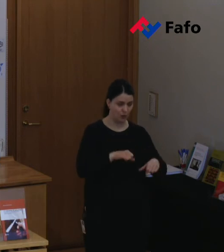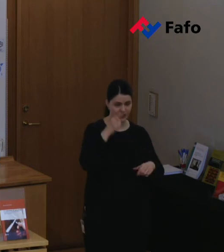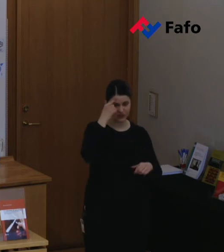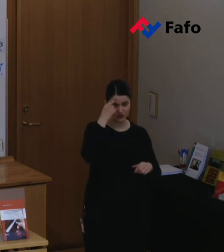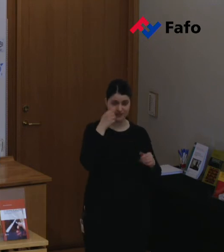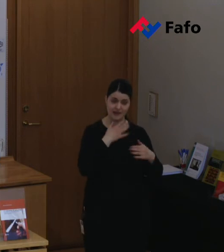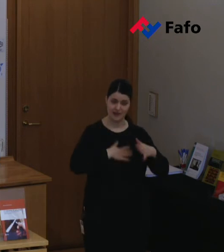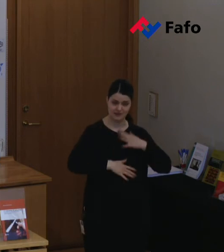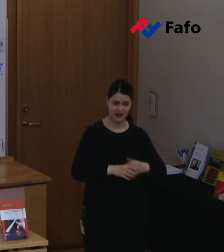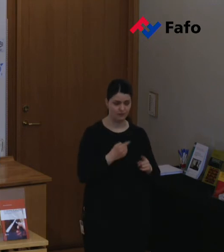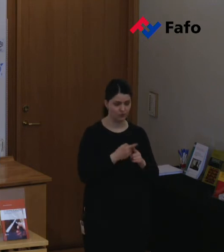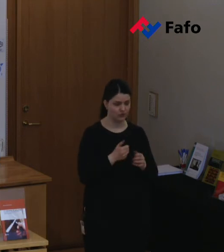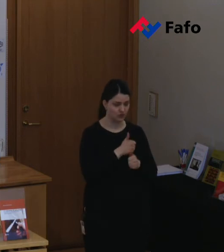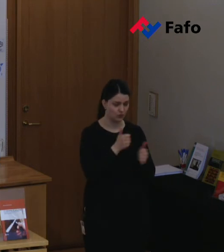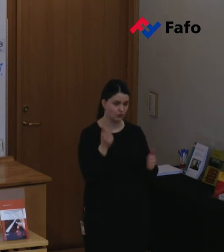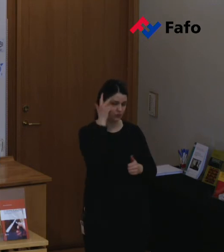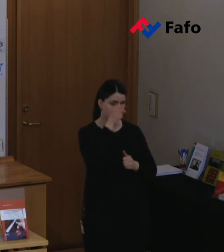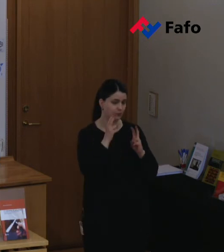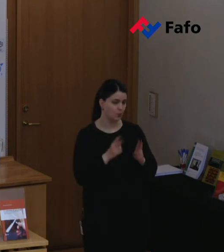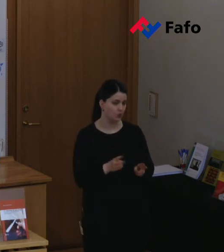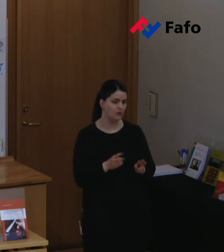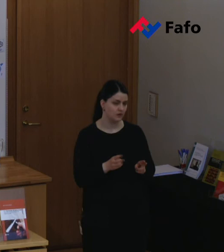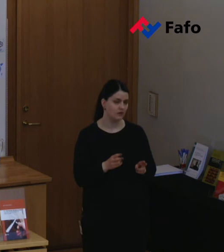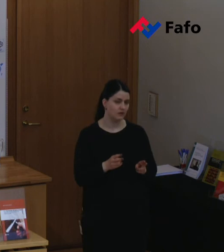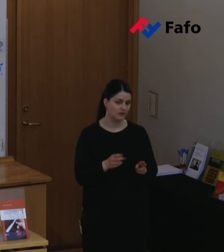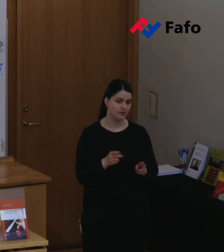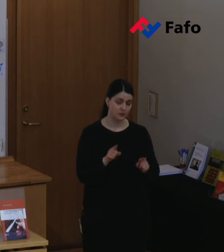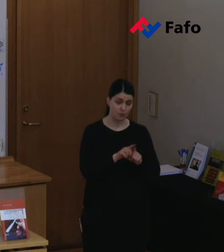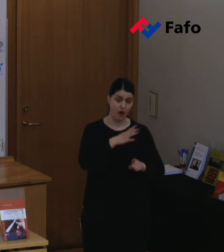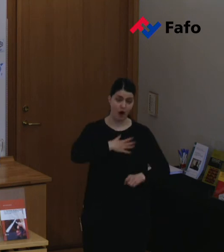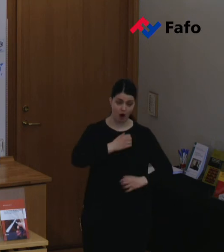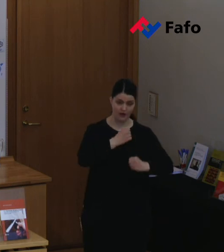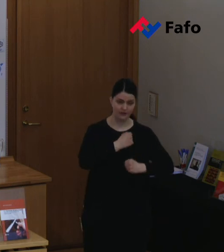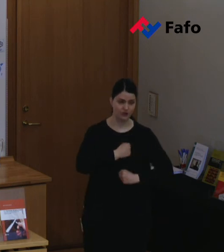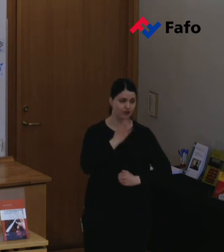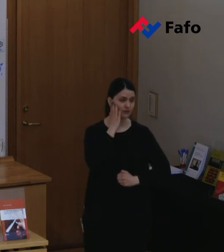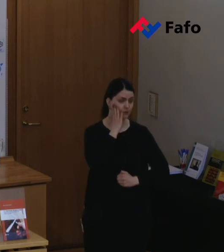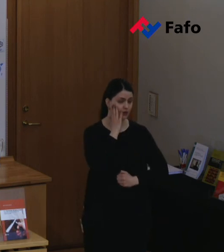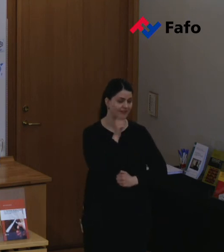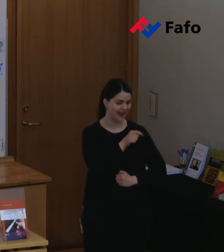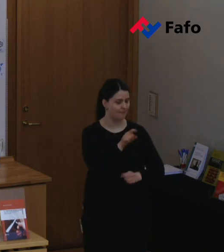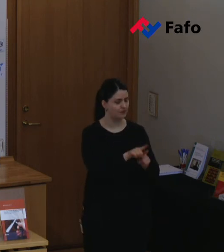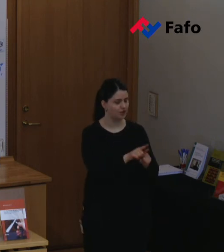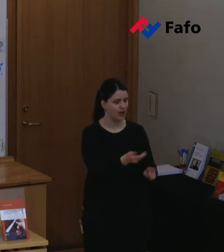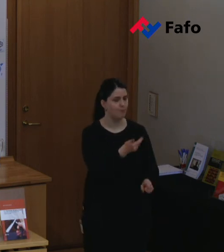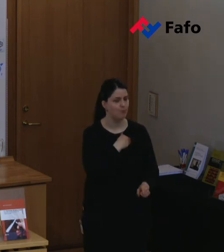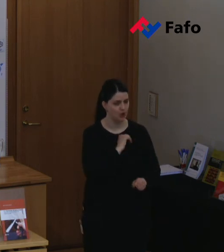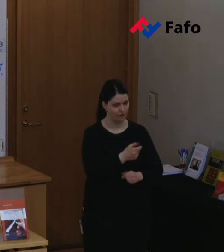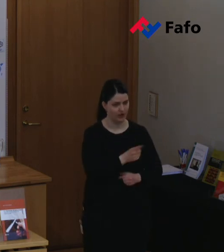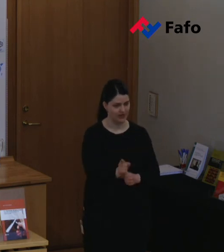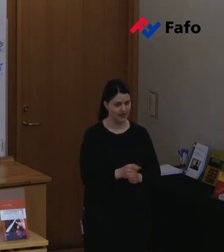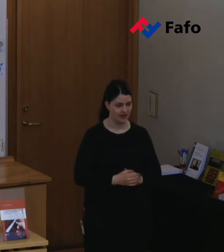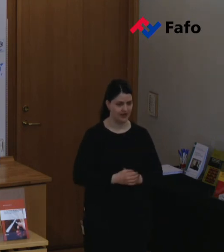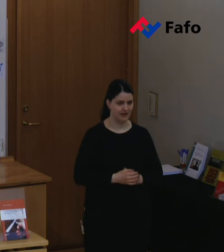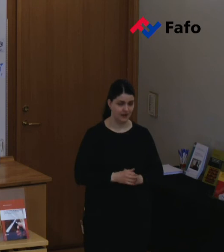helse og stort rusbruk, så har en trygg og stabil bolig en enorm betydning. Får